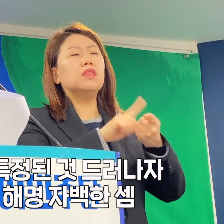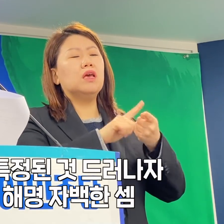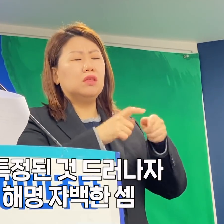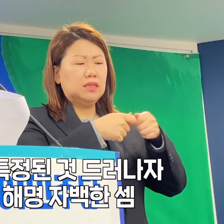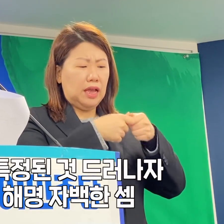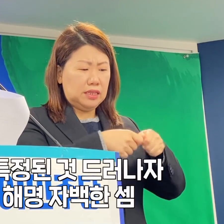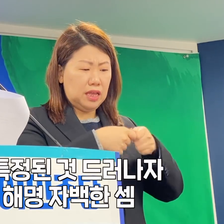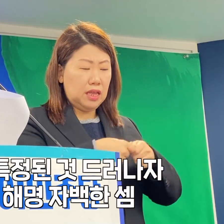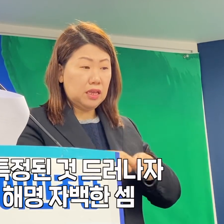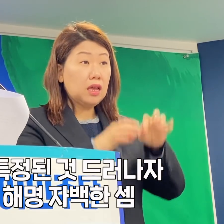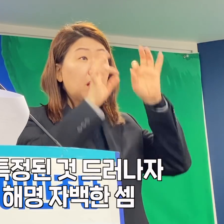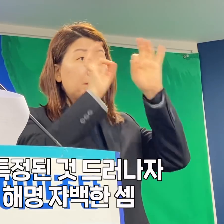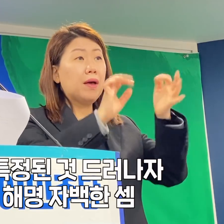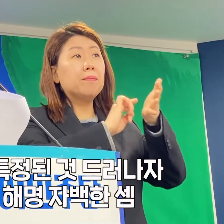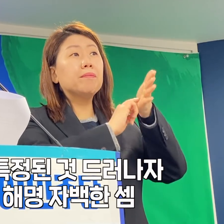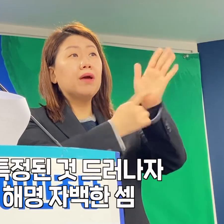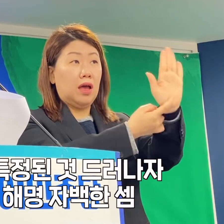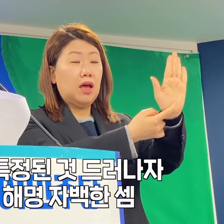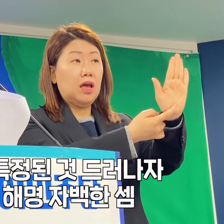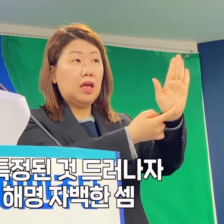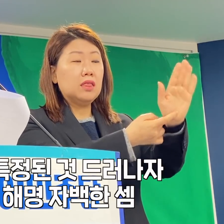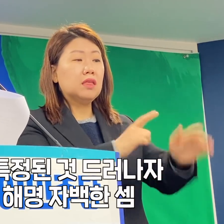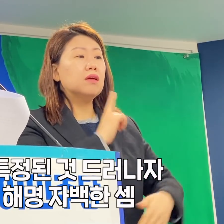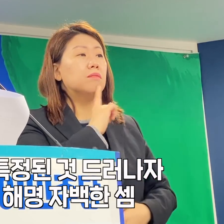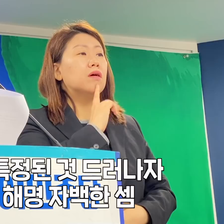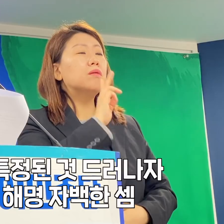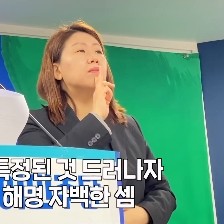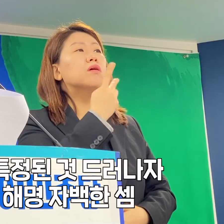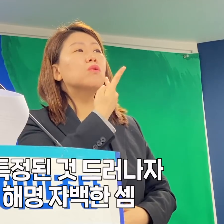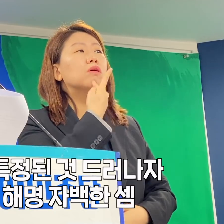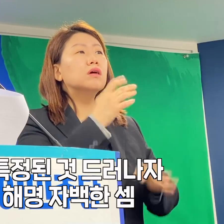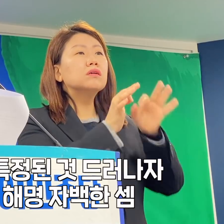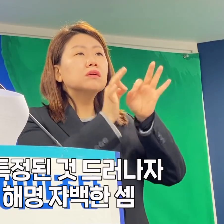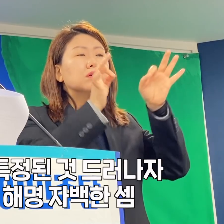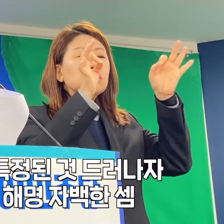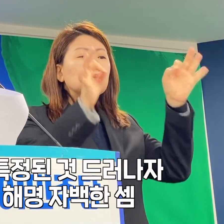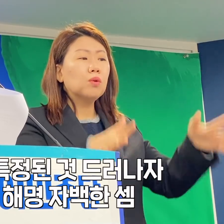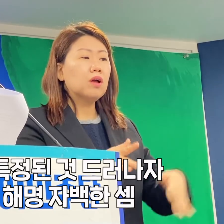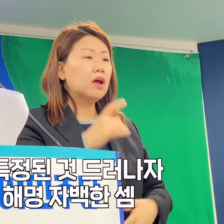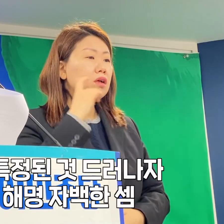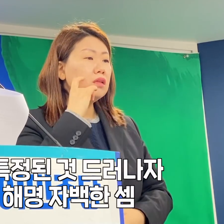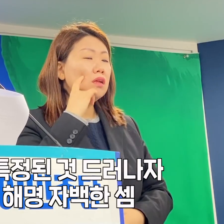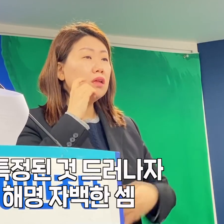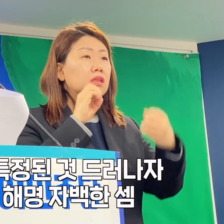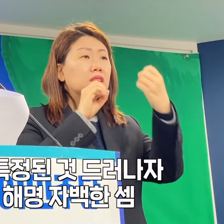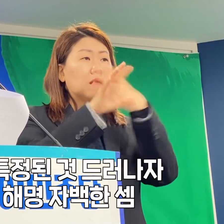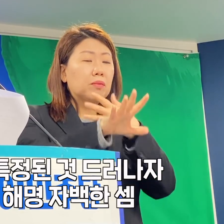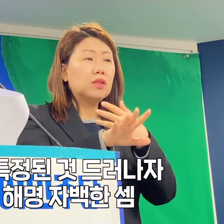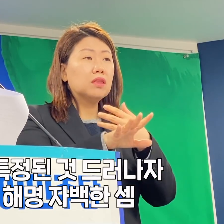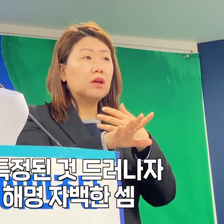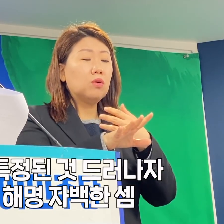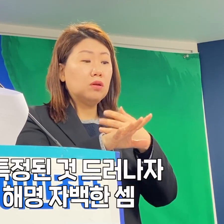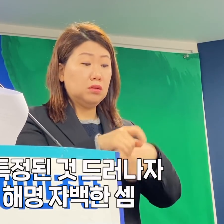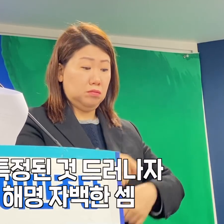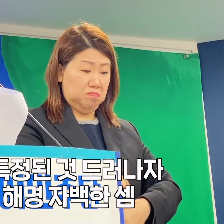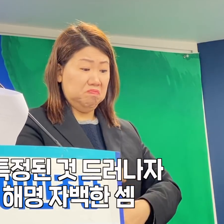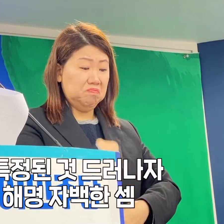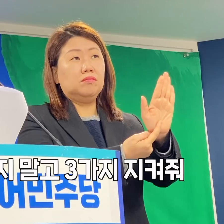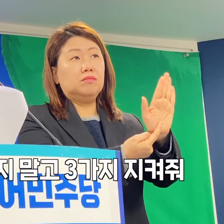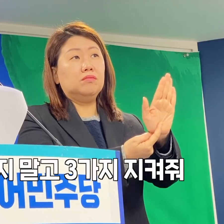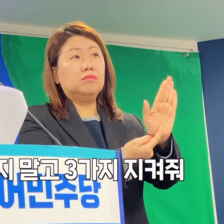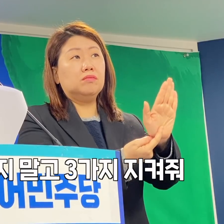구체적으로 특정된 것이 밝혀지자 말을 바꾸며 그동안 허위 해명했다는 사실을 자백한